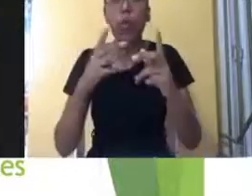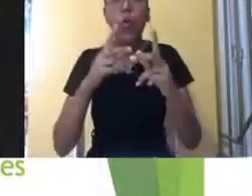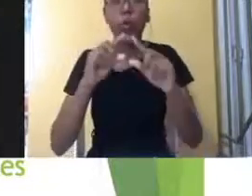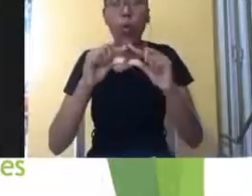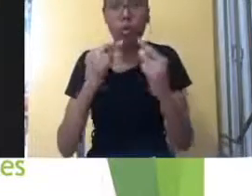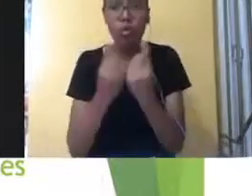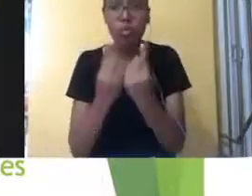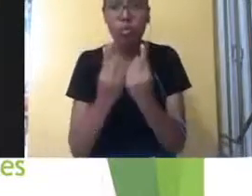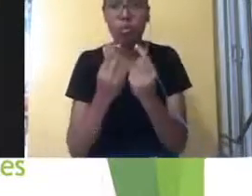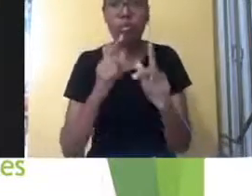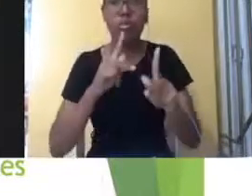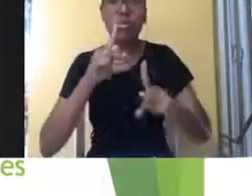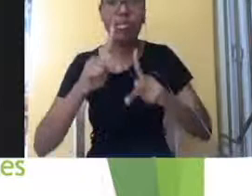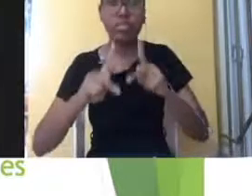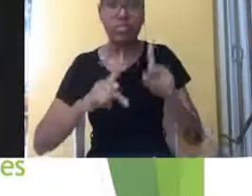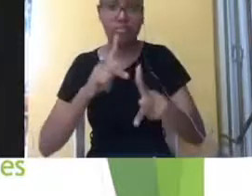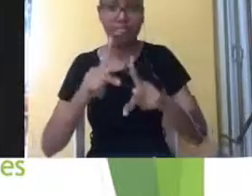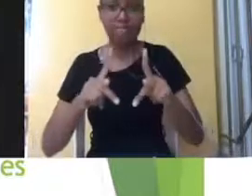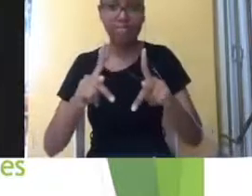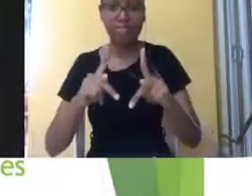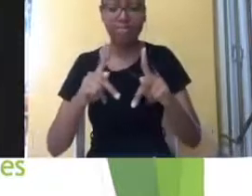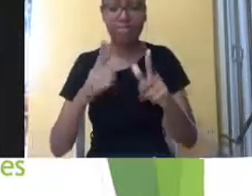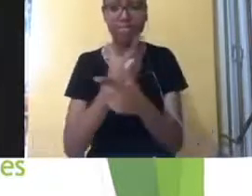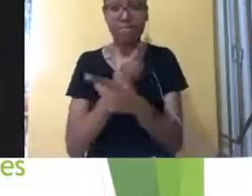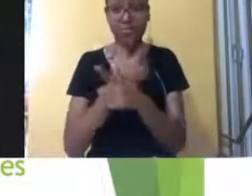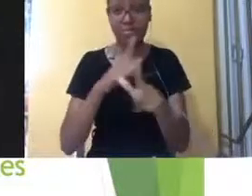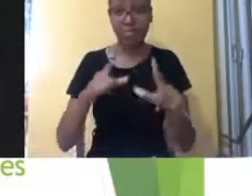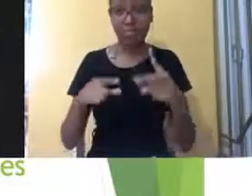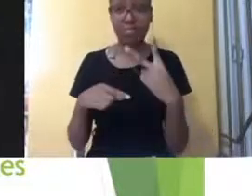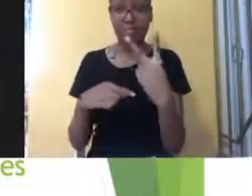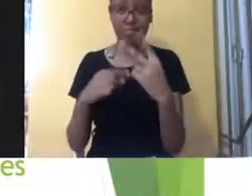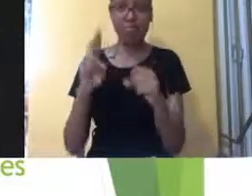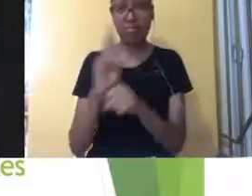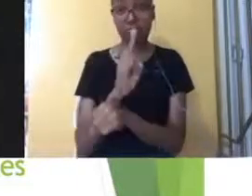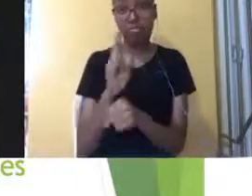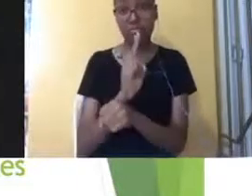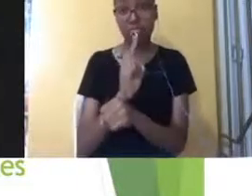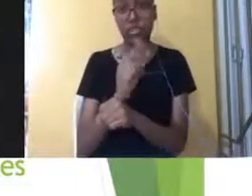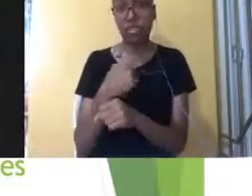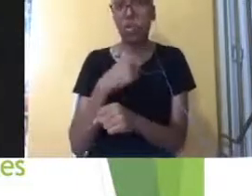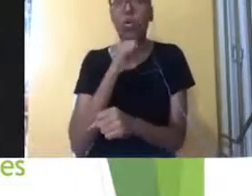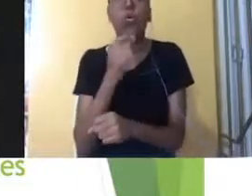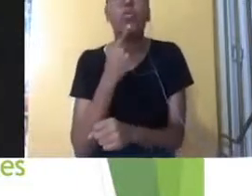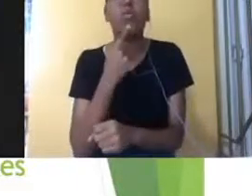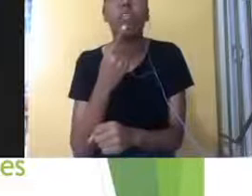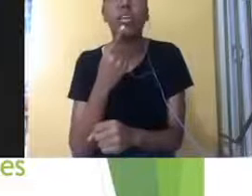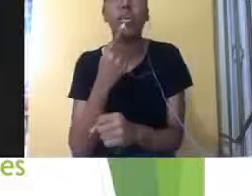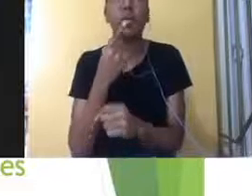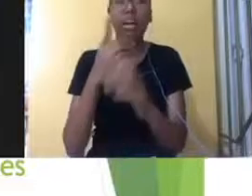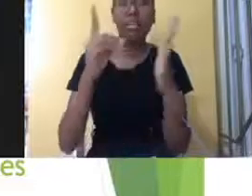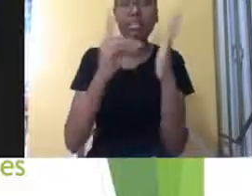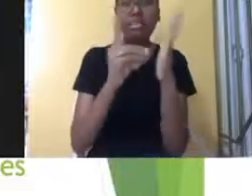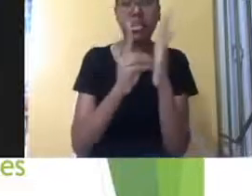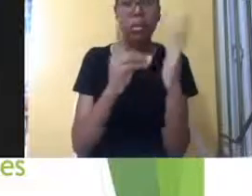bicultural. Eso es lo que pienso. De hecho, ni siquiera considero el tema de la discapacidad auditiva o a la persona